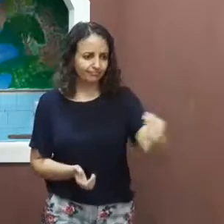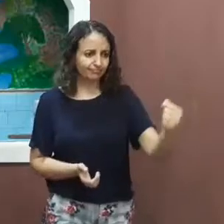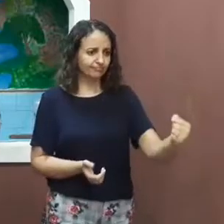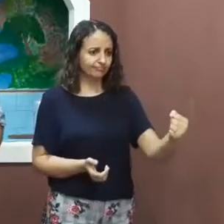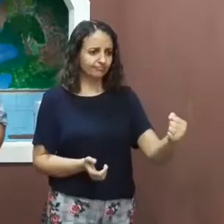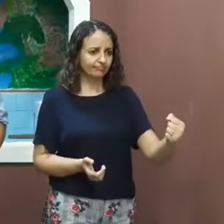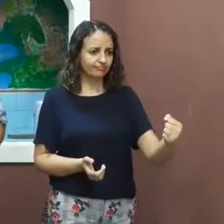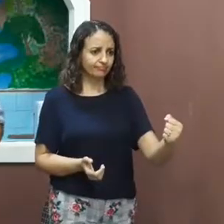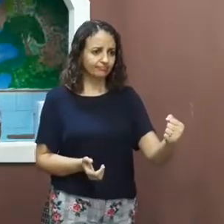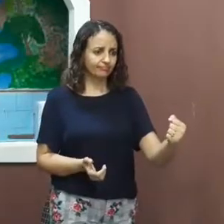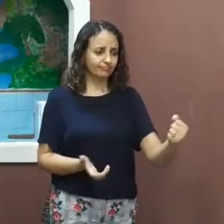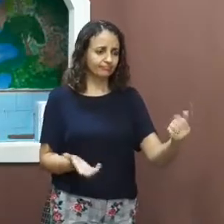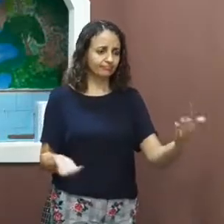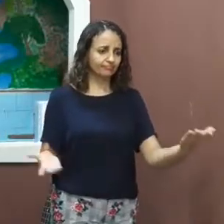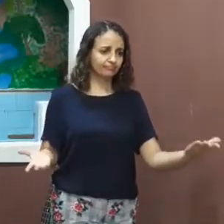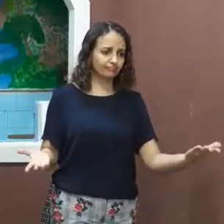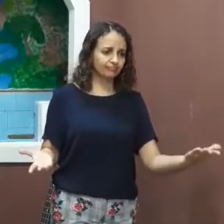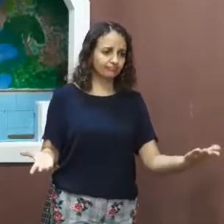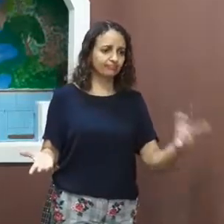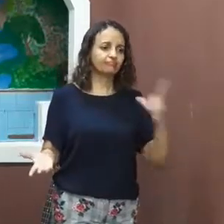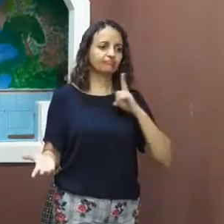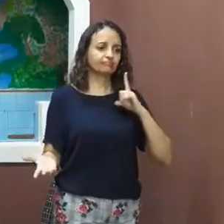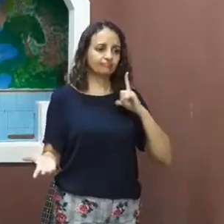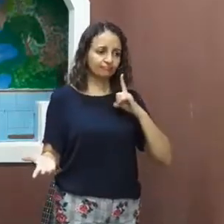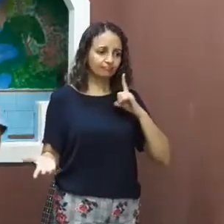algumas coisas. E é interessante,